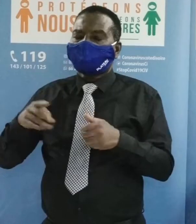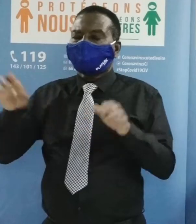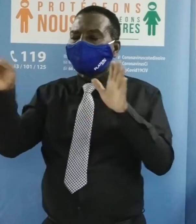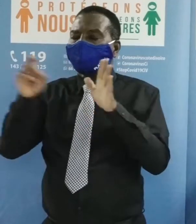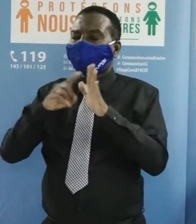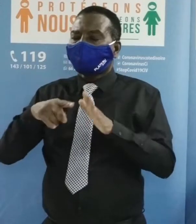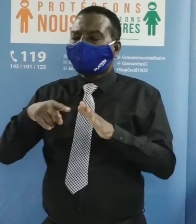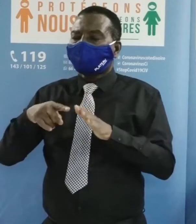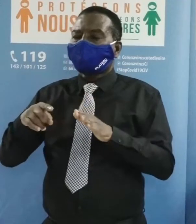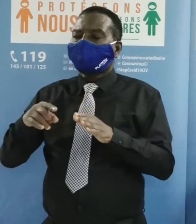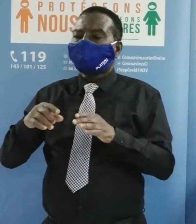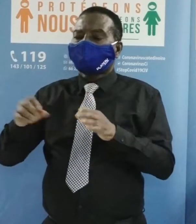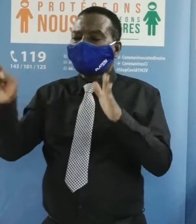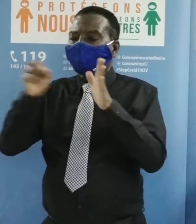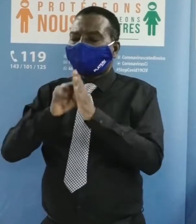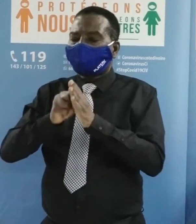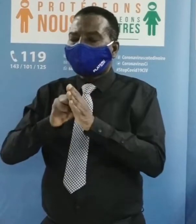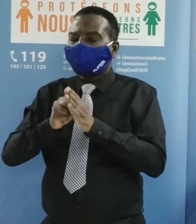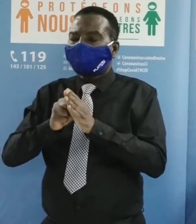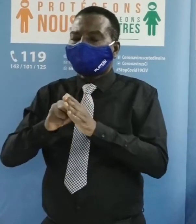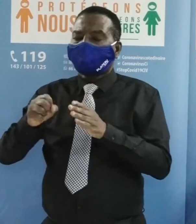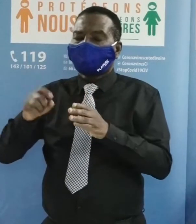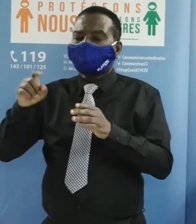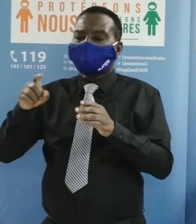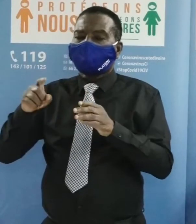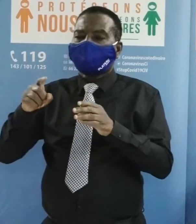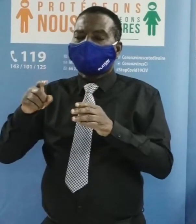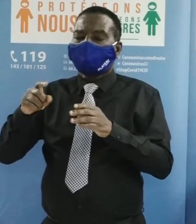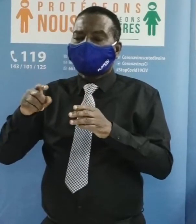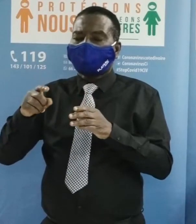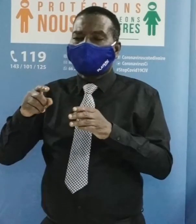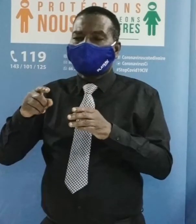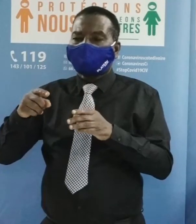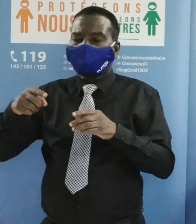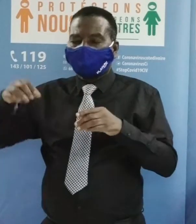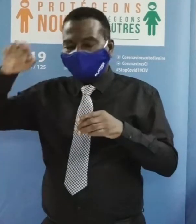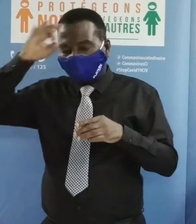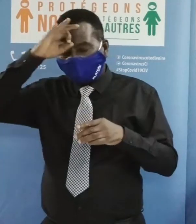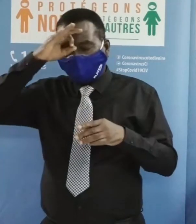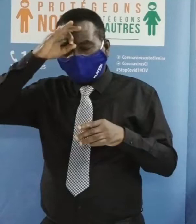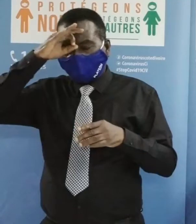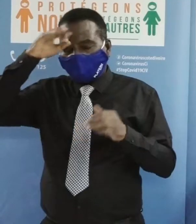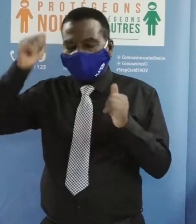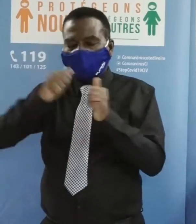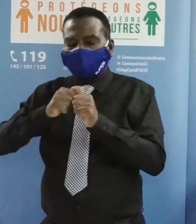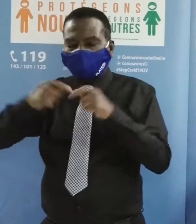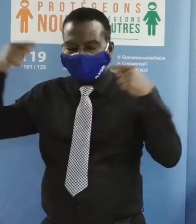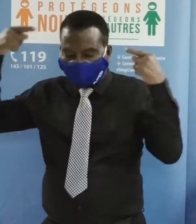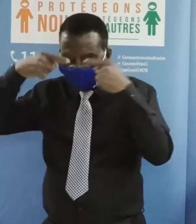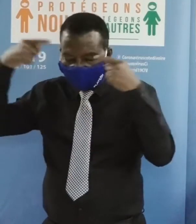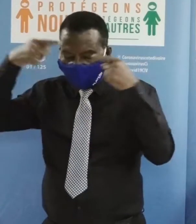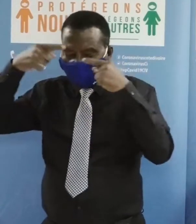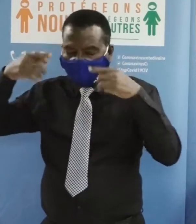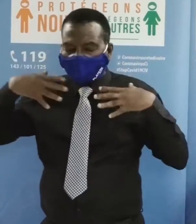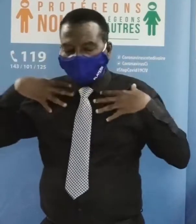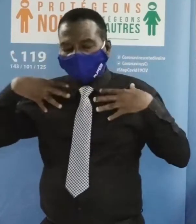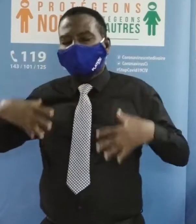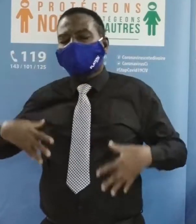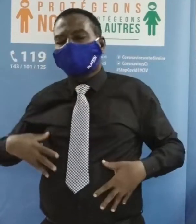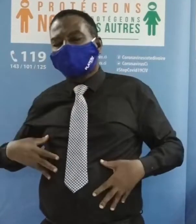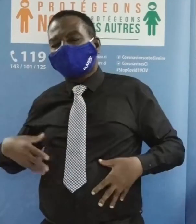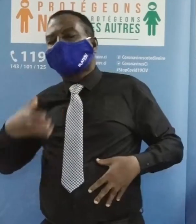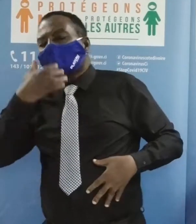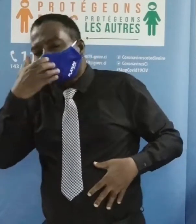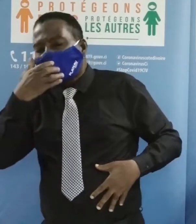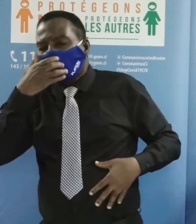les signes évocateurs de kobe 19 quelques une fièvre accompagnée de maux de tête de courbatures de